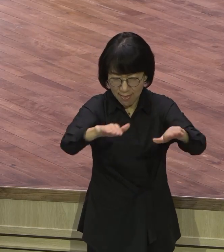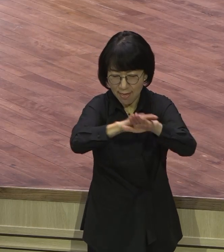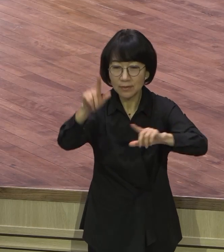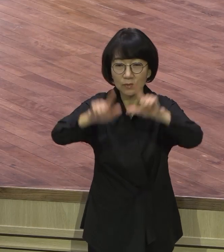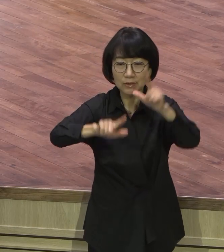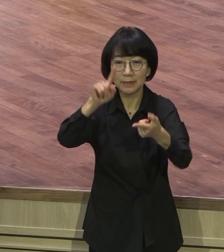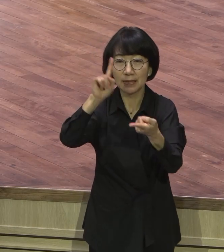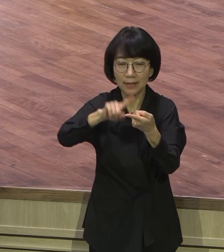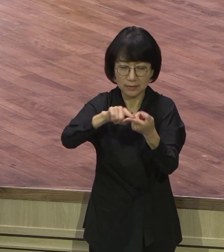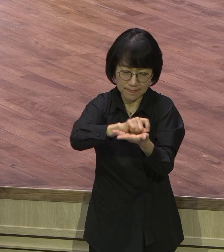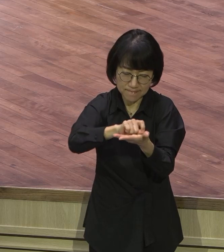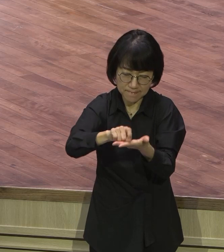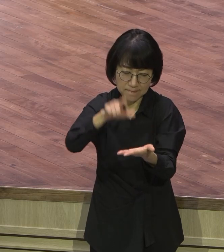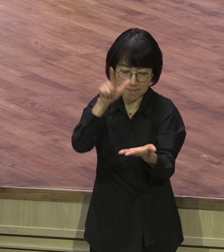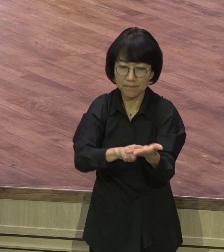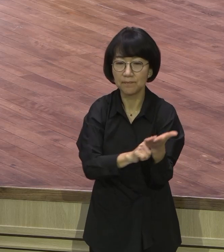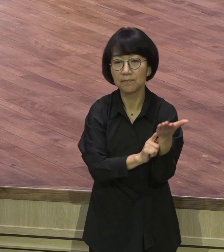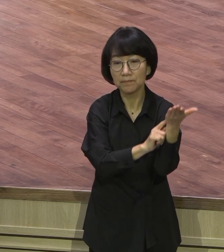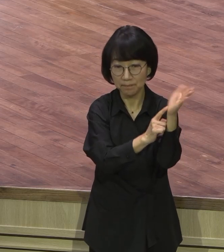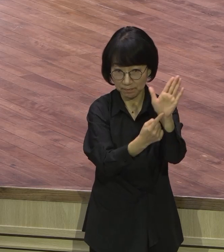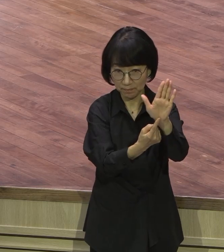그렇게 기록을 하고 있습니다.